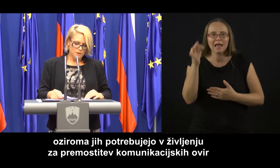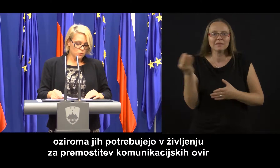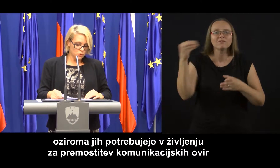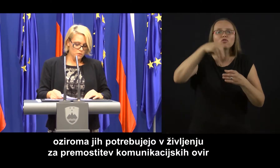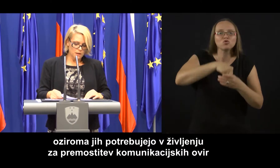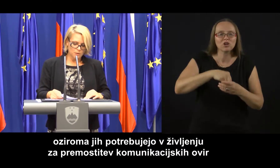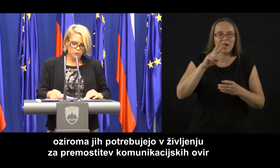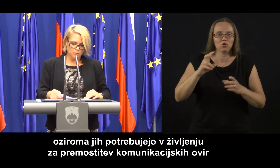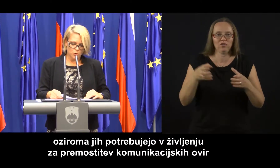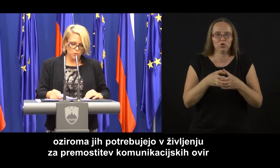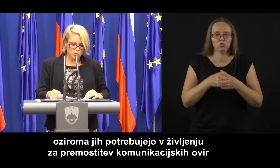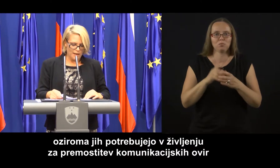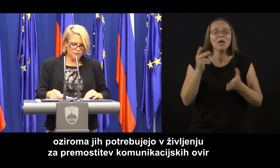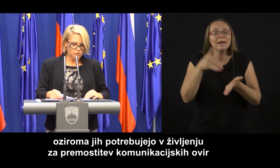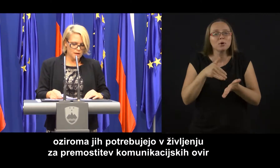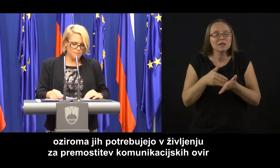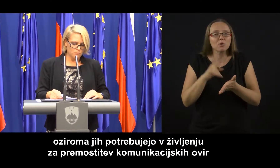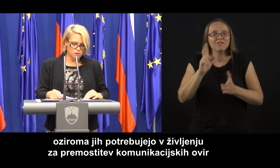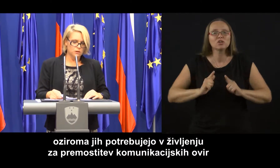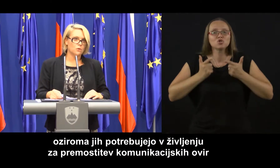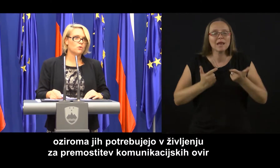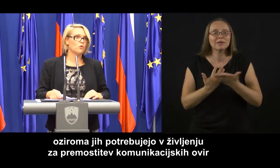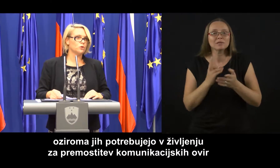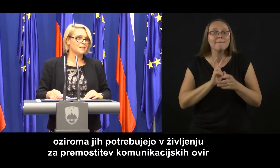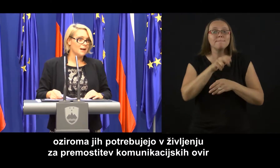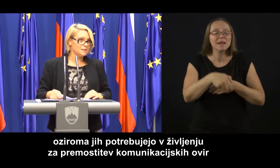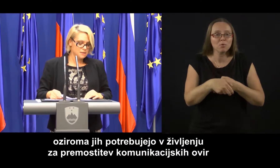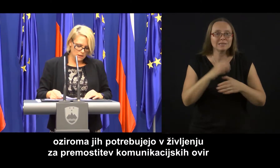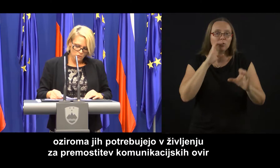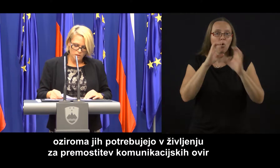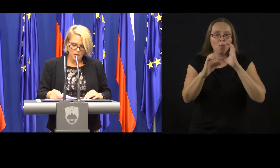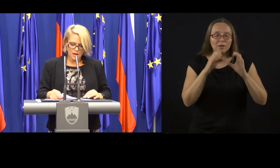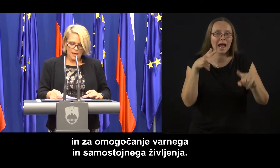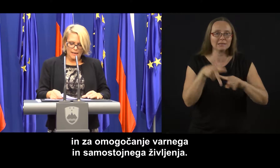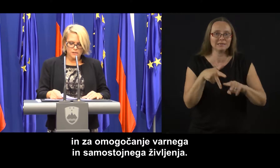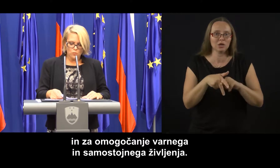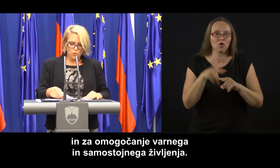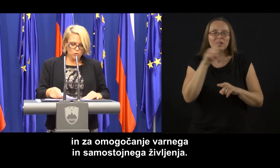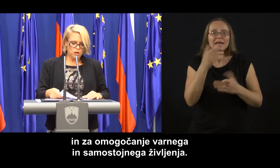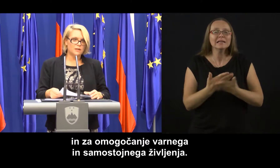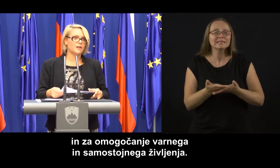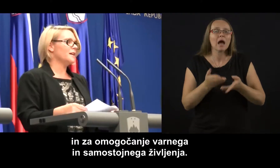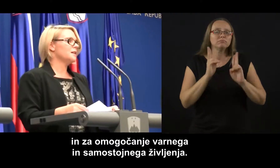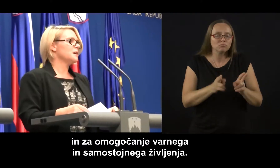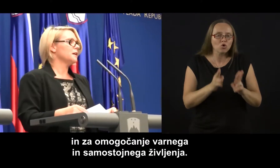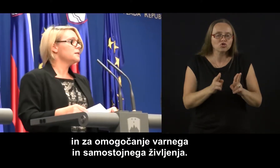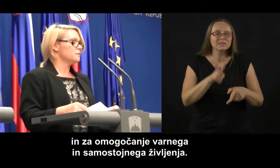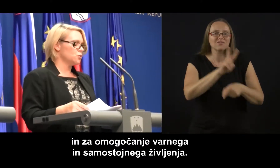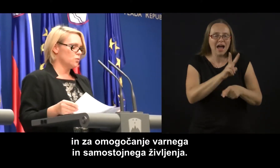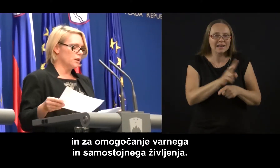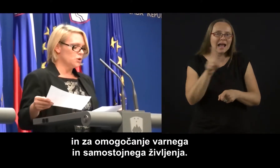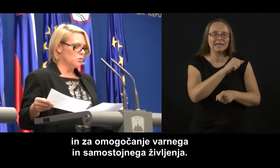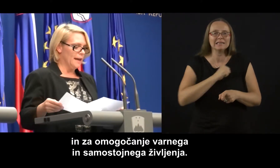družbo oziroma jih potrebujejo v življenju za premostitev komunikacijskih ovir in za omogočanje varnega